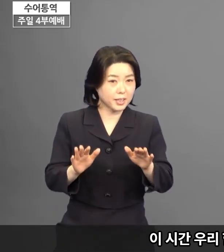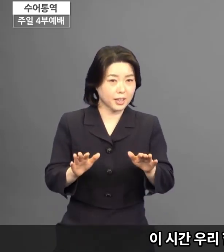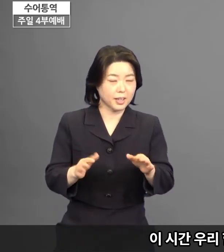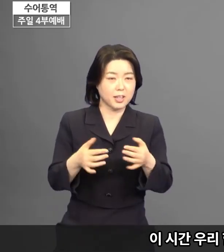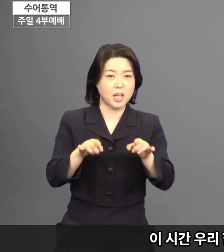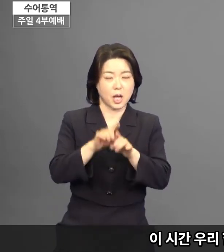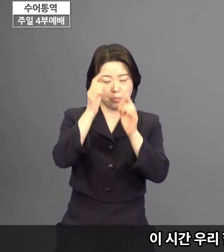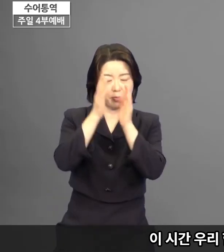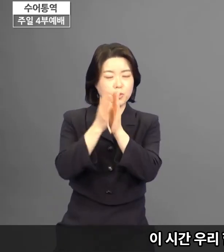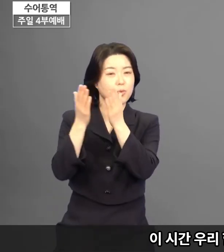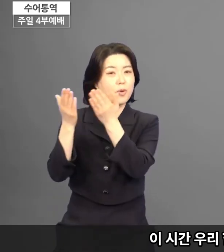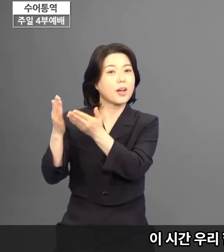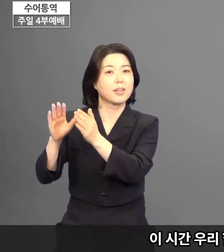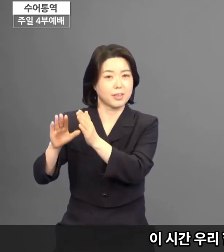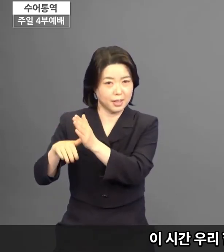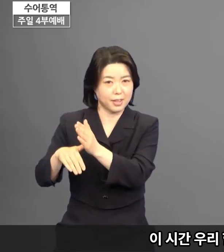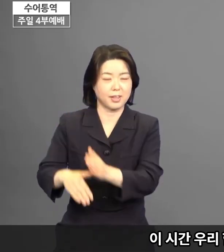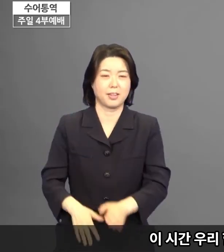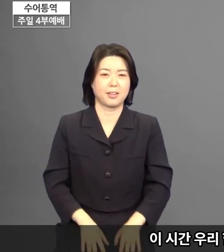함께 기도할 때에